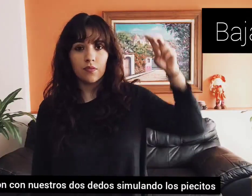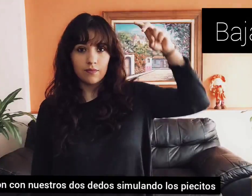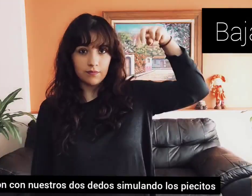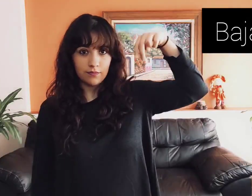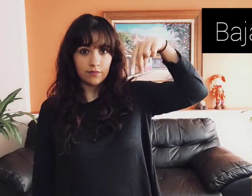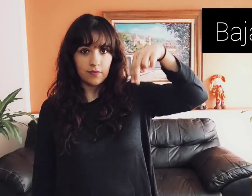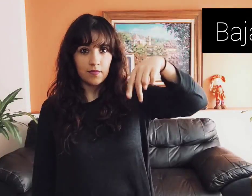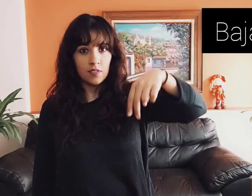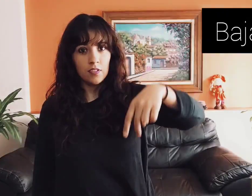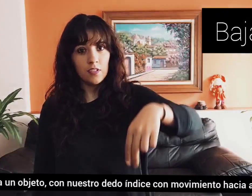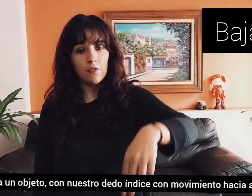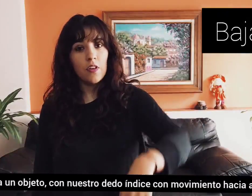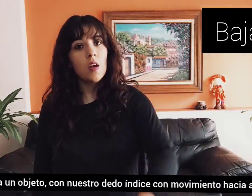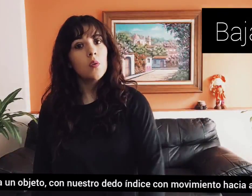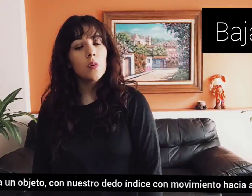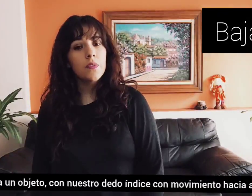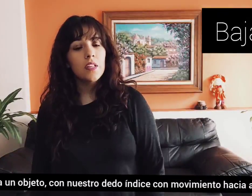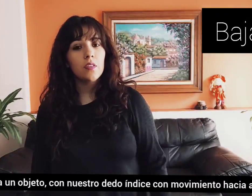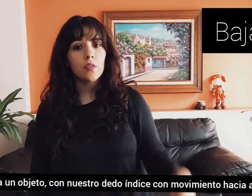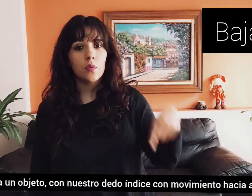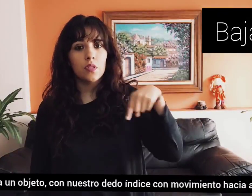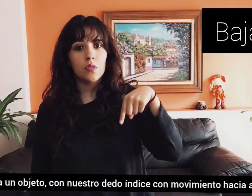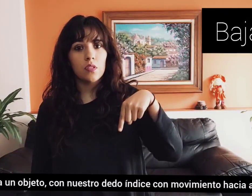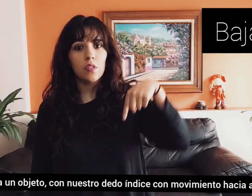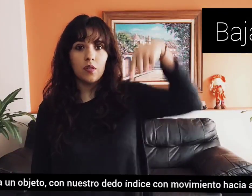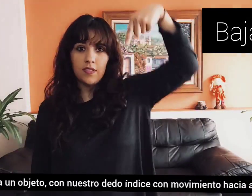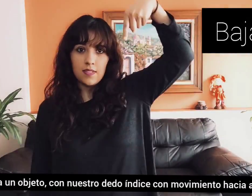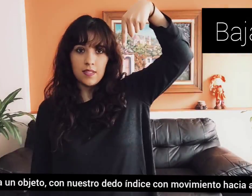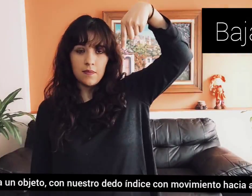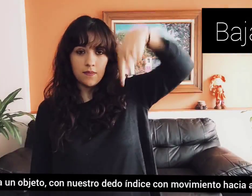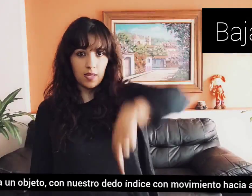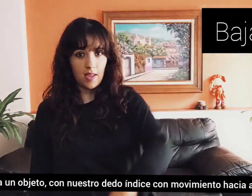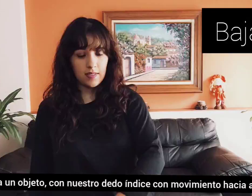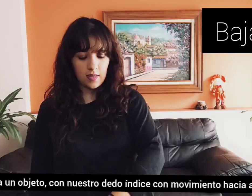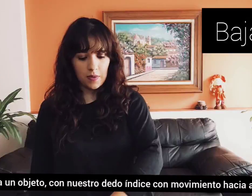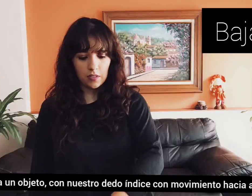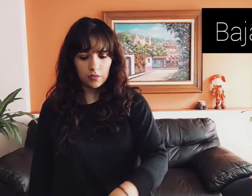Si fuera un objeto con nuestro dedo índice, hacia abajo.